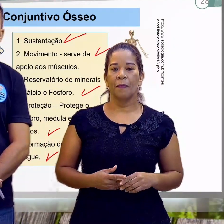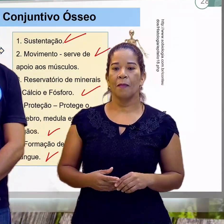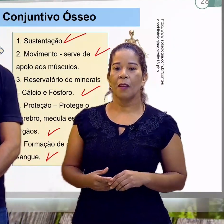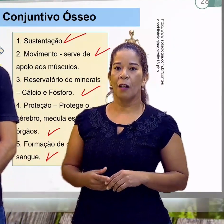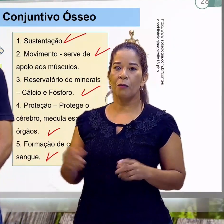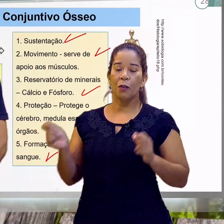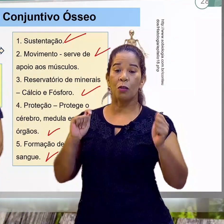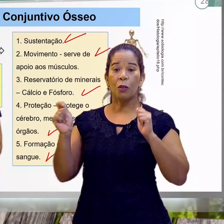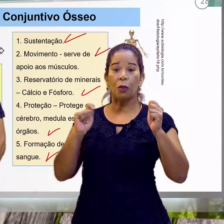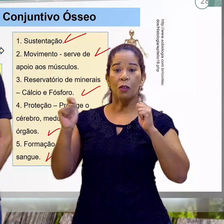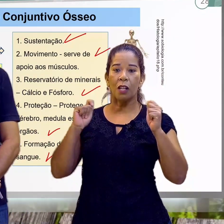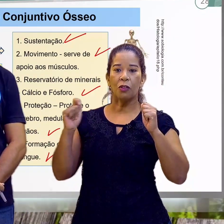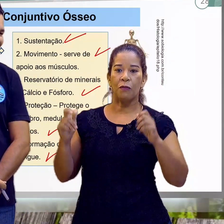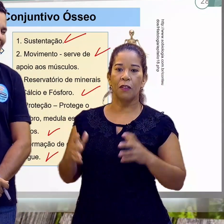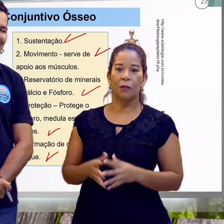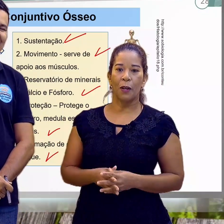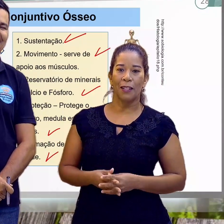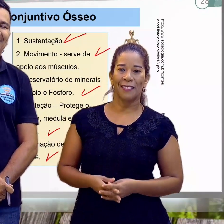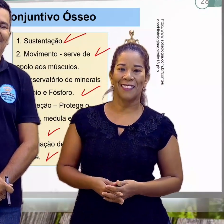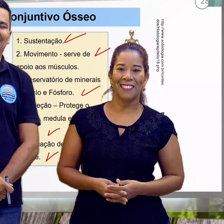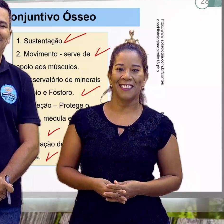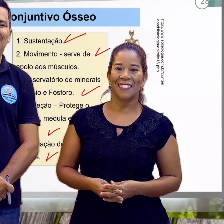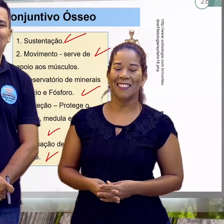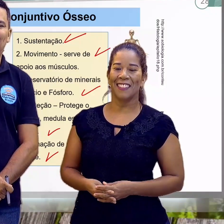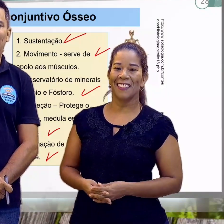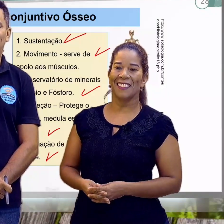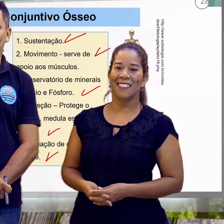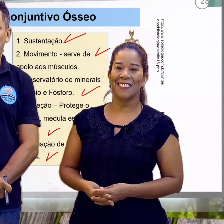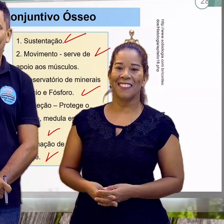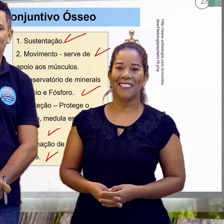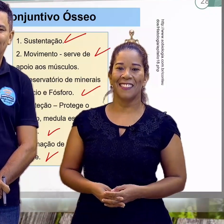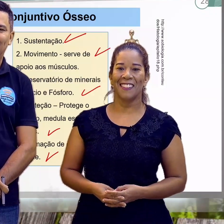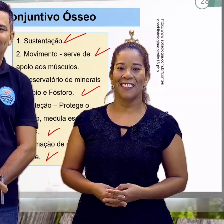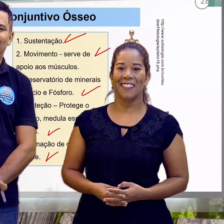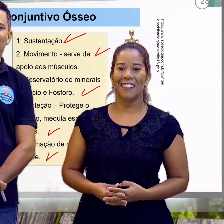esse assunto na nossa atividade. Quero ver os neurônios ativando aí. É isso aí, vamos lá.